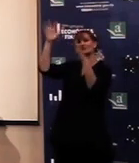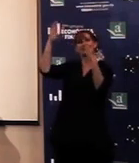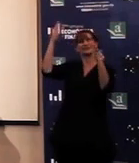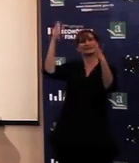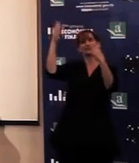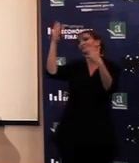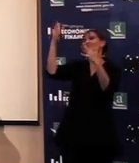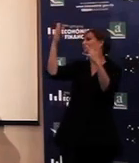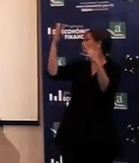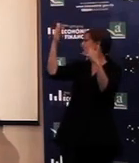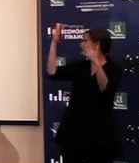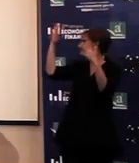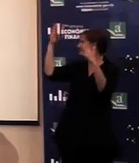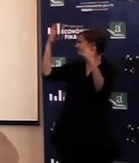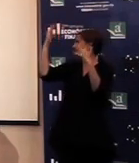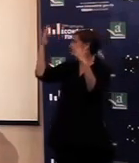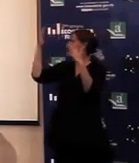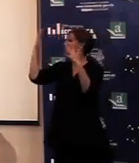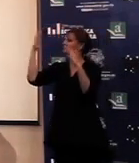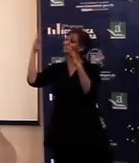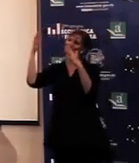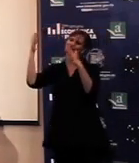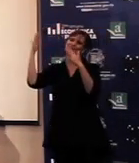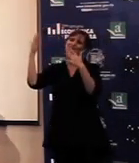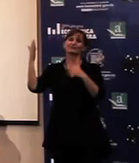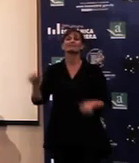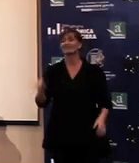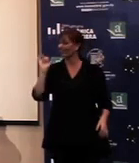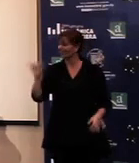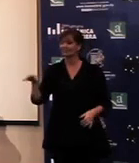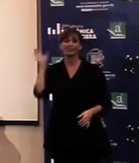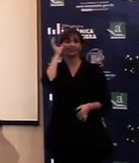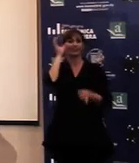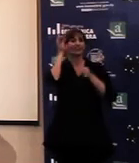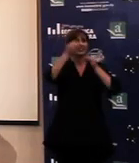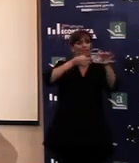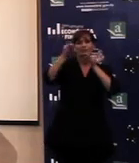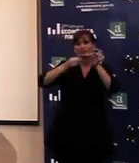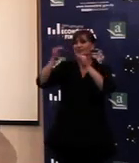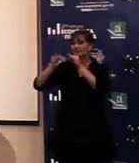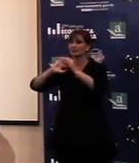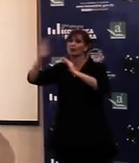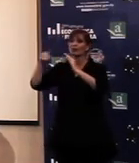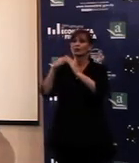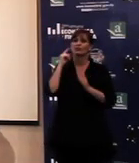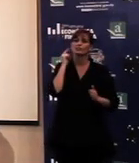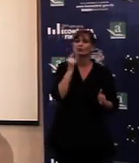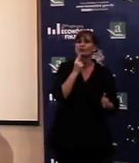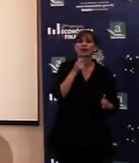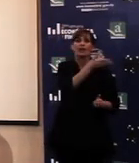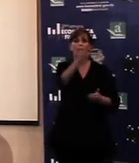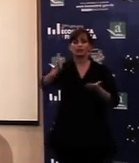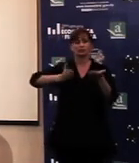don César. Así mismo es, como él lo explica. O sea, esta comunidad sorda tiene el mismo derecho que